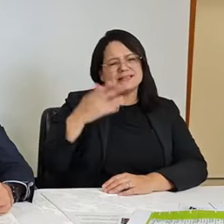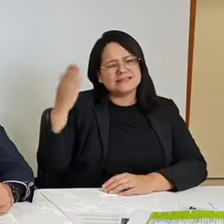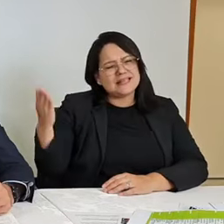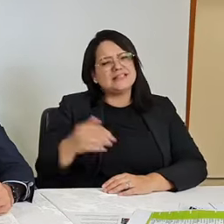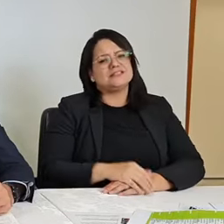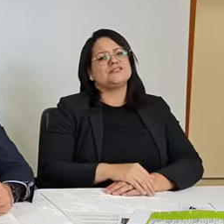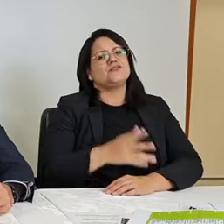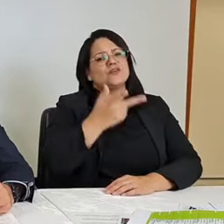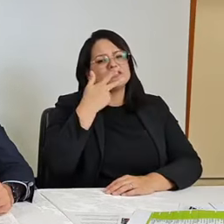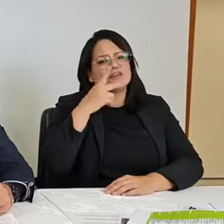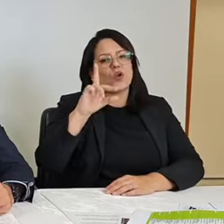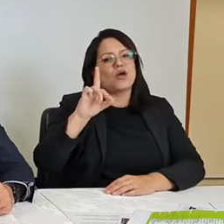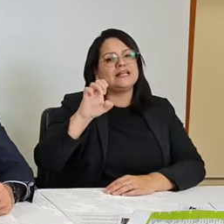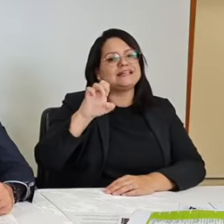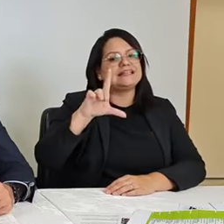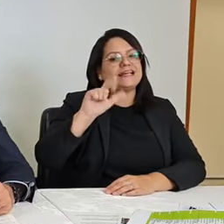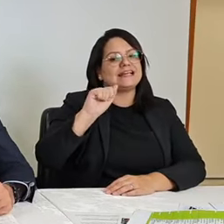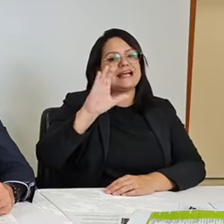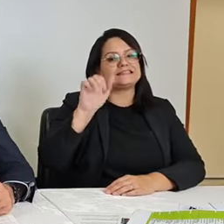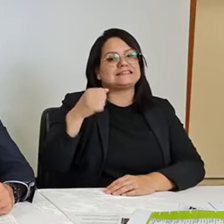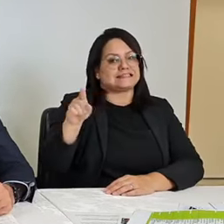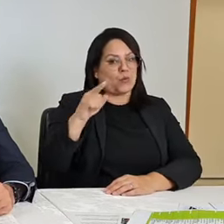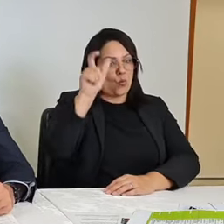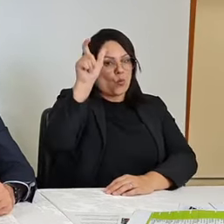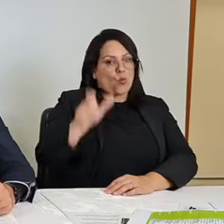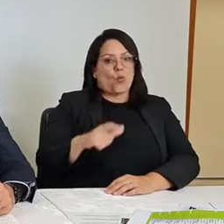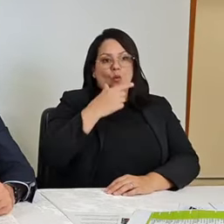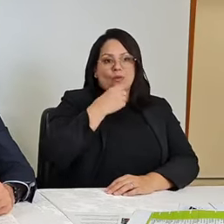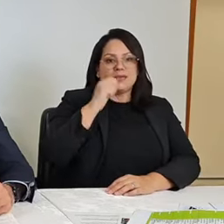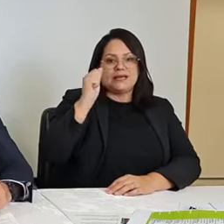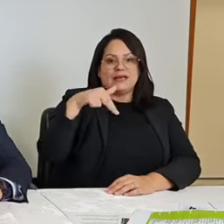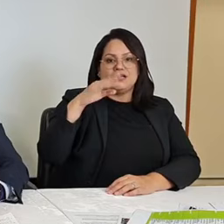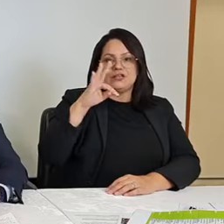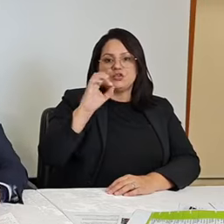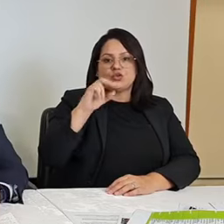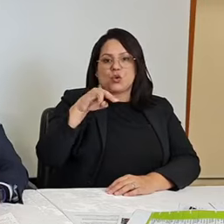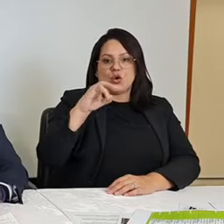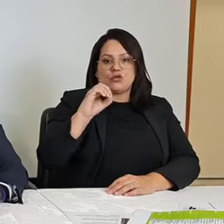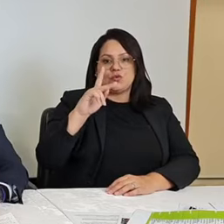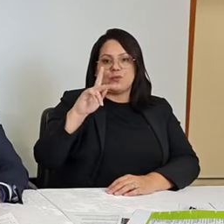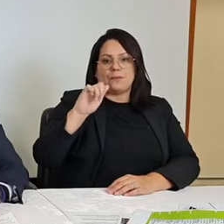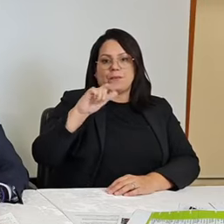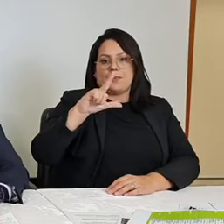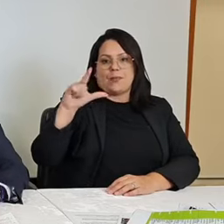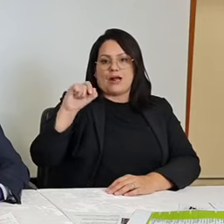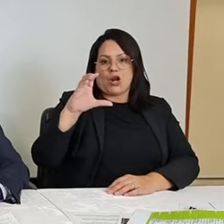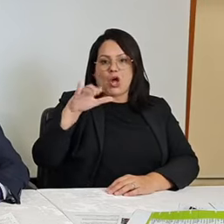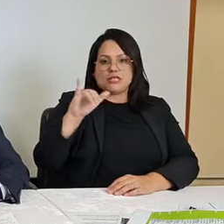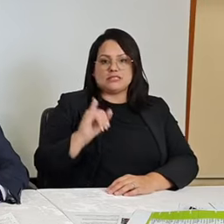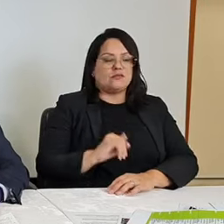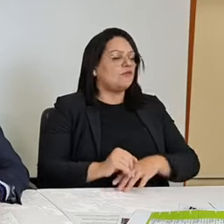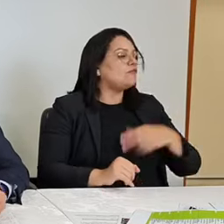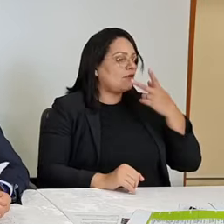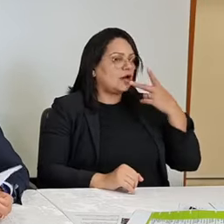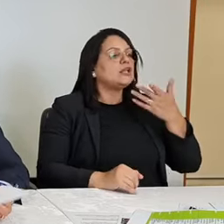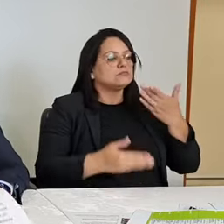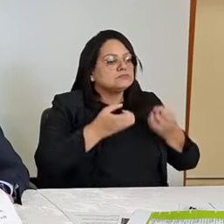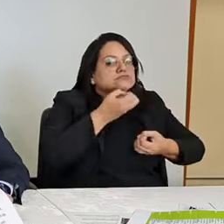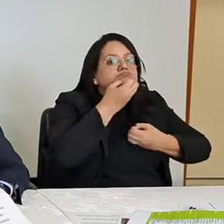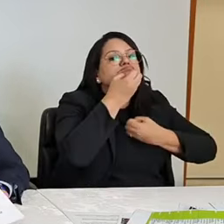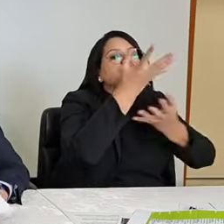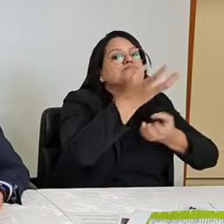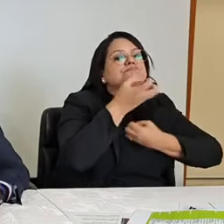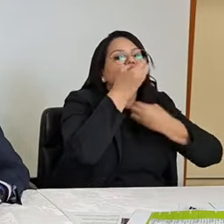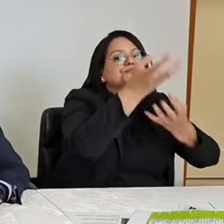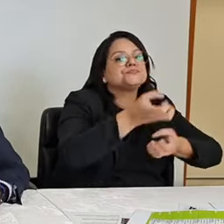da própria delação do Antônio Palocci, dos milhões que ele disse que foram emprestados, ou melhor,